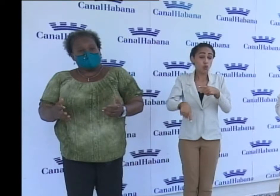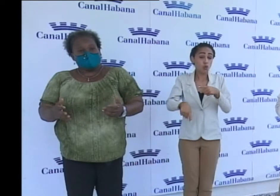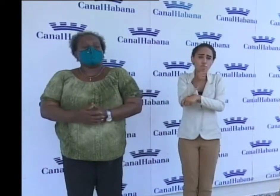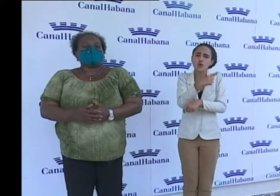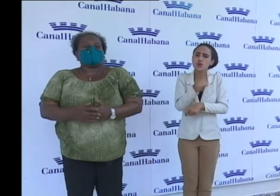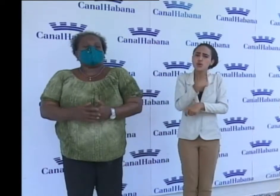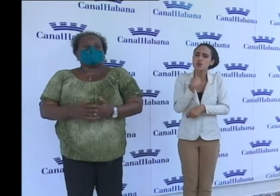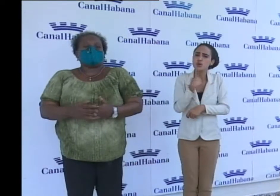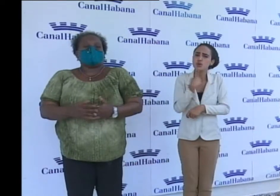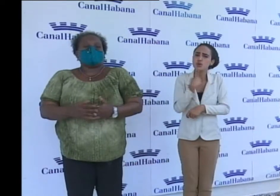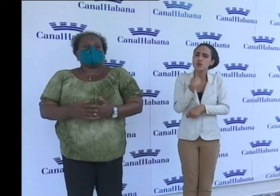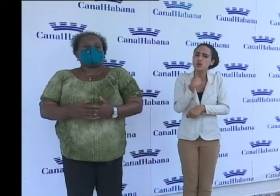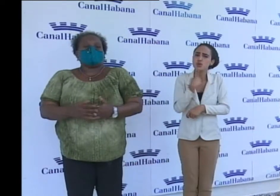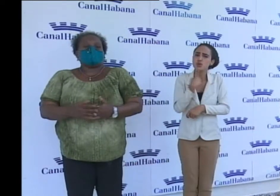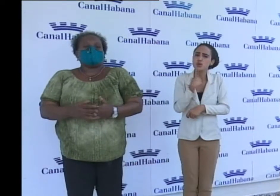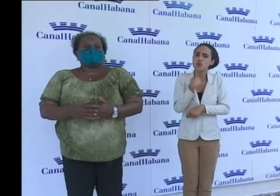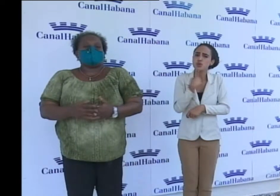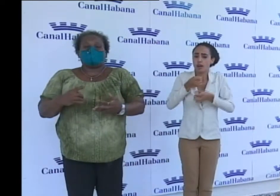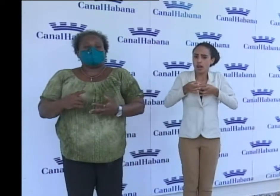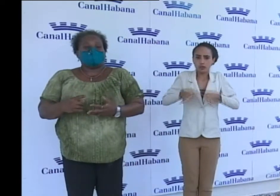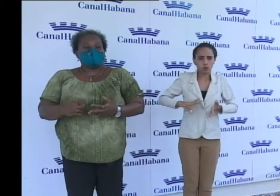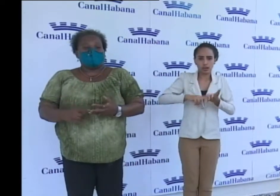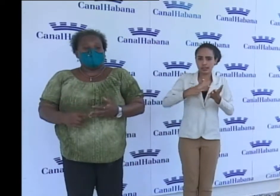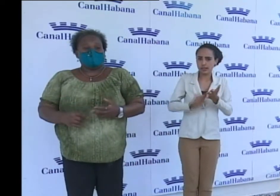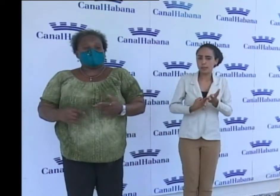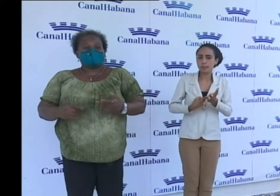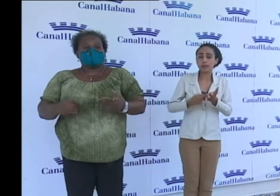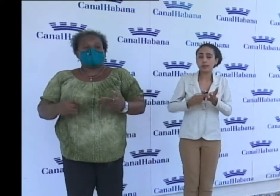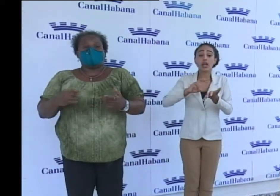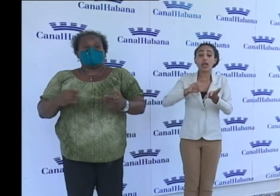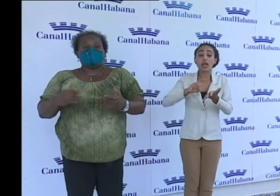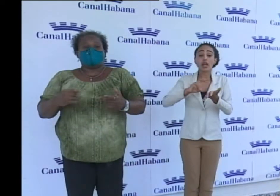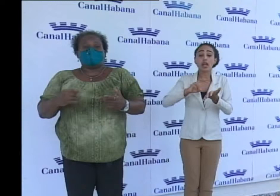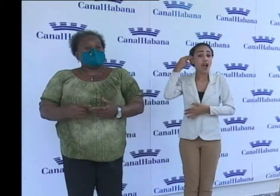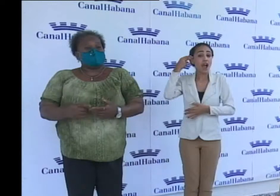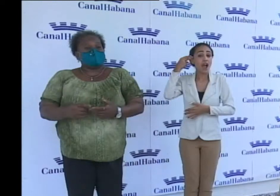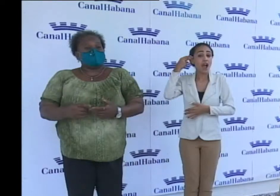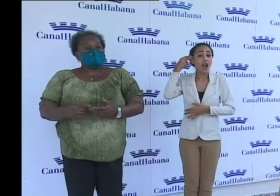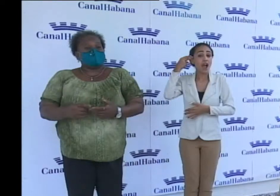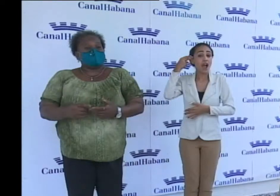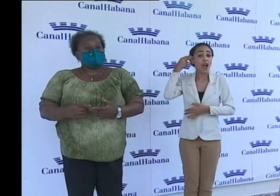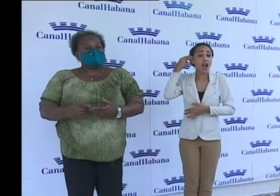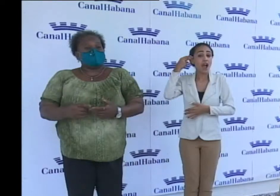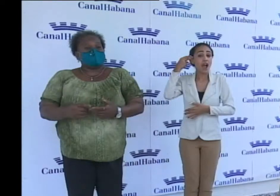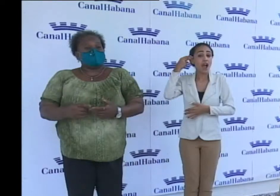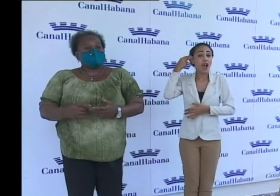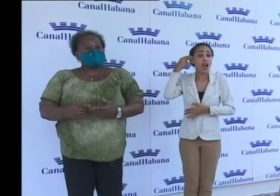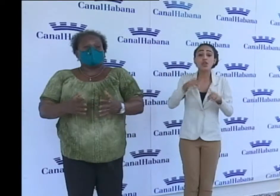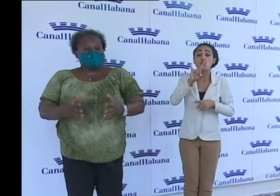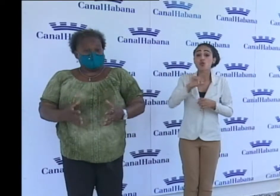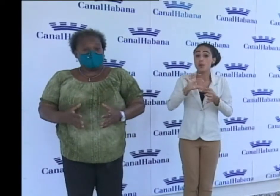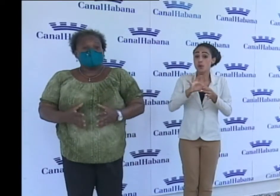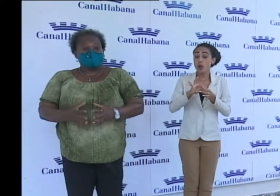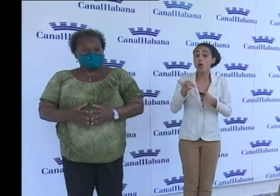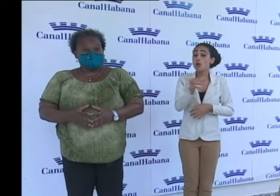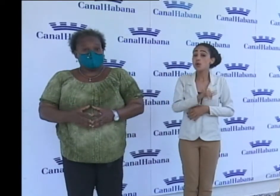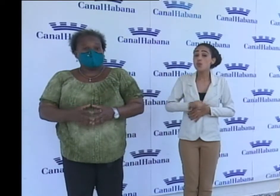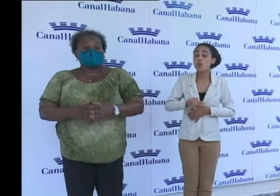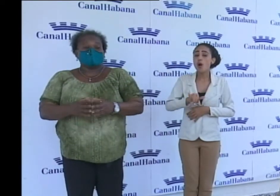formaciones, formaciones empíricas, formaciones de habilitación, formaciones de técnico medio de noveno grado, formaciones universitarias, y